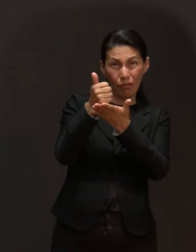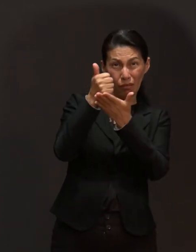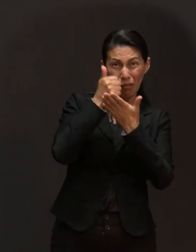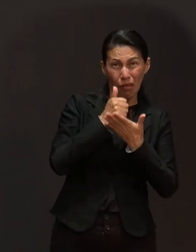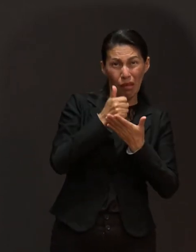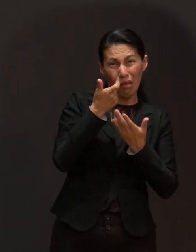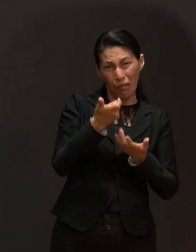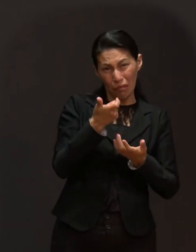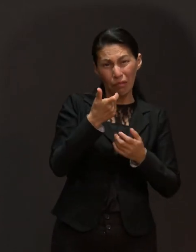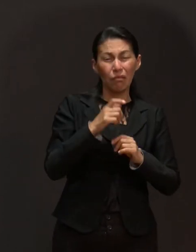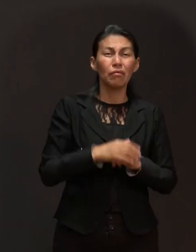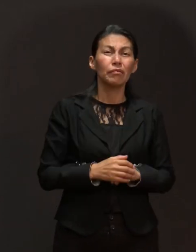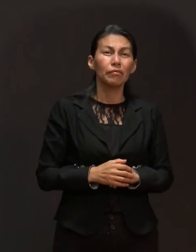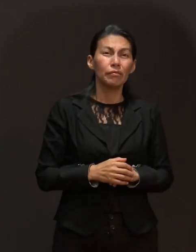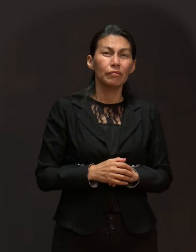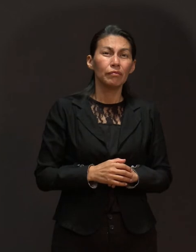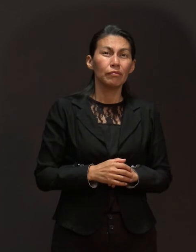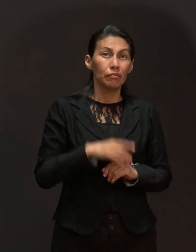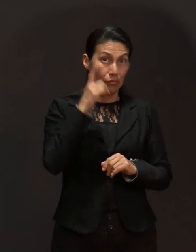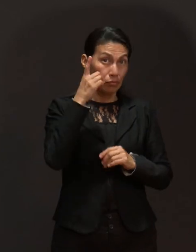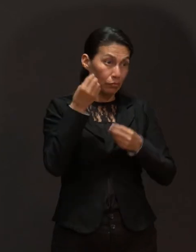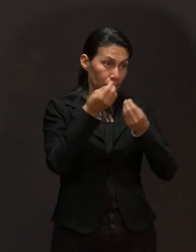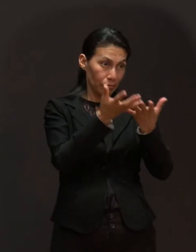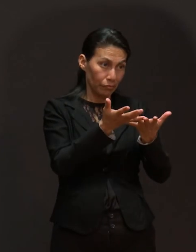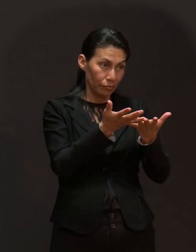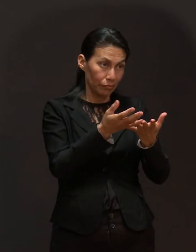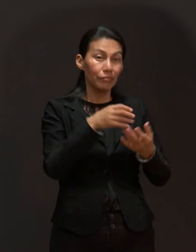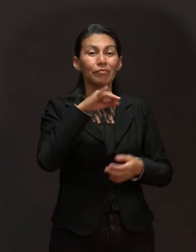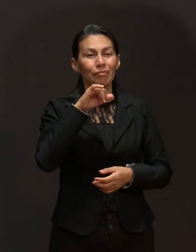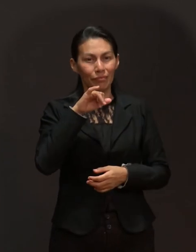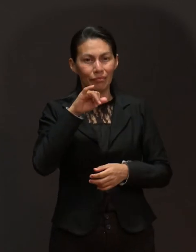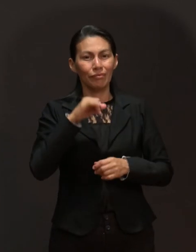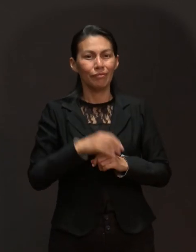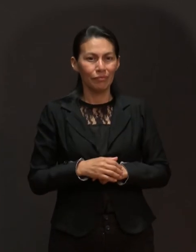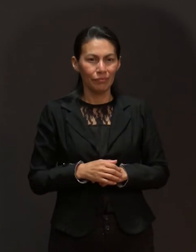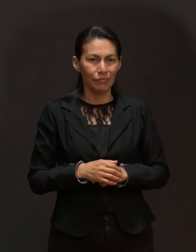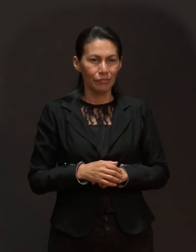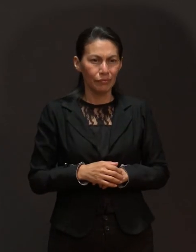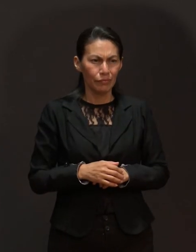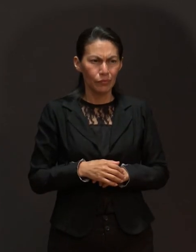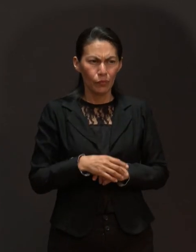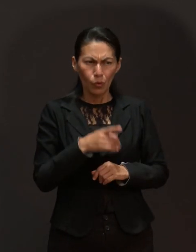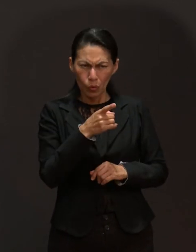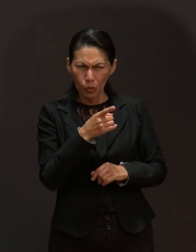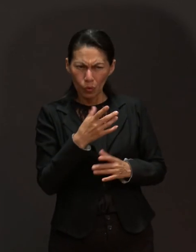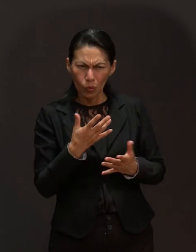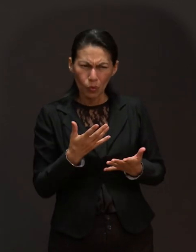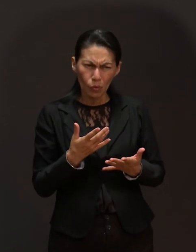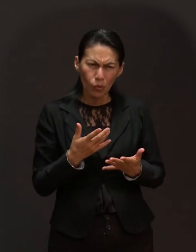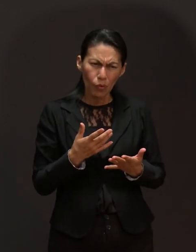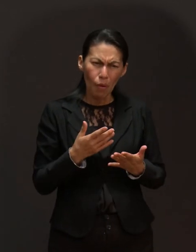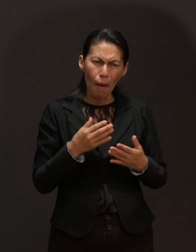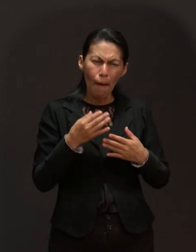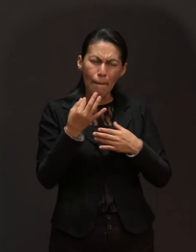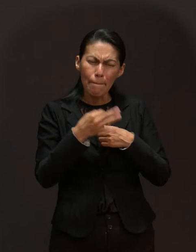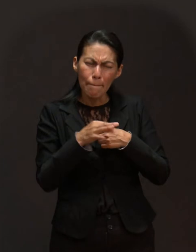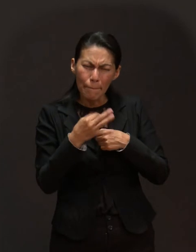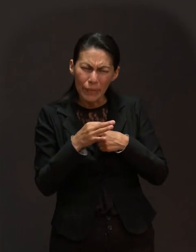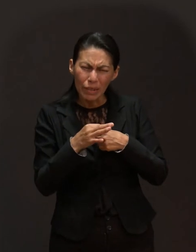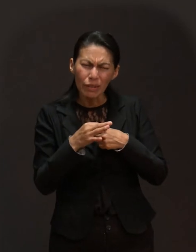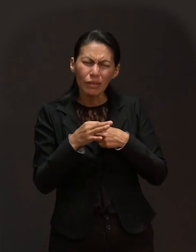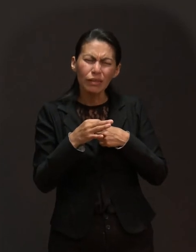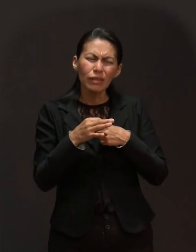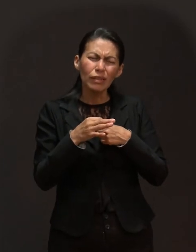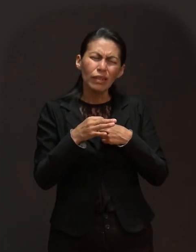sostenimiento, ¿no? Y así fue. Sí. ¿Tuviste alguna en ese, en el